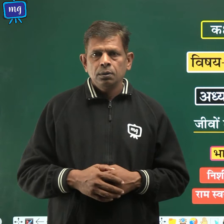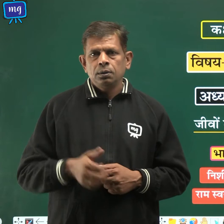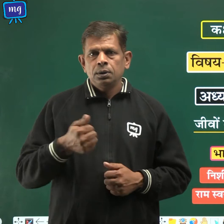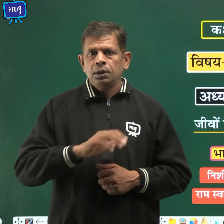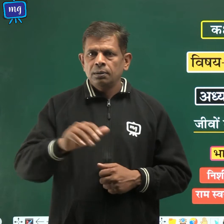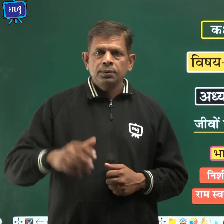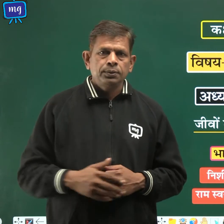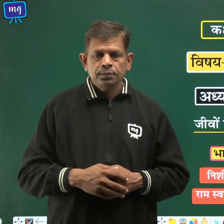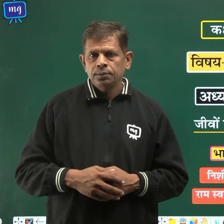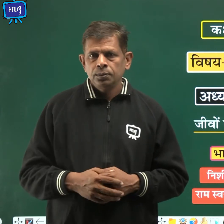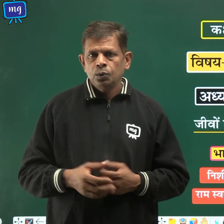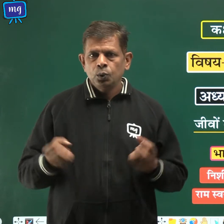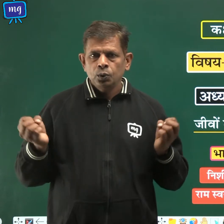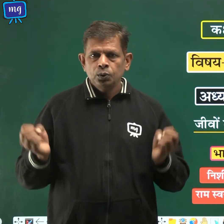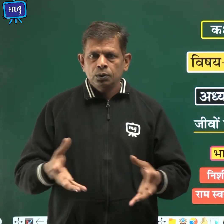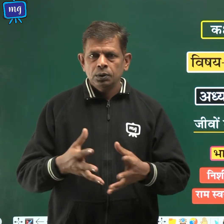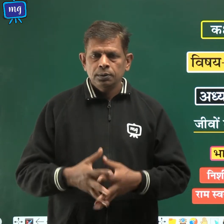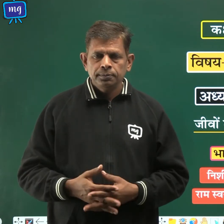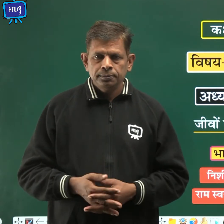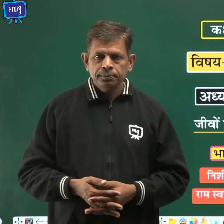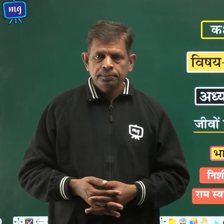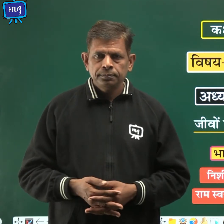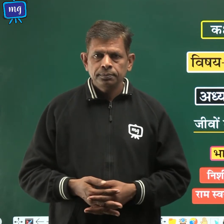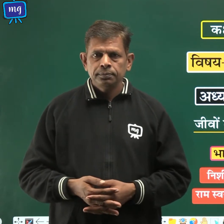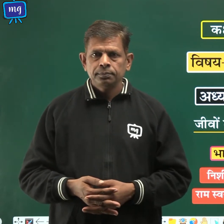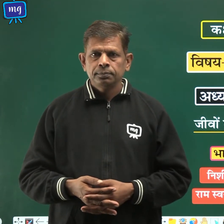ठीक है बच्चों? शुरू करते हैं।